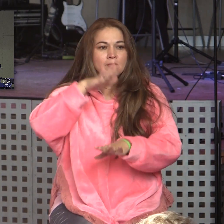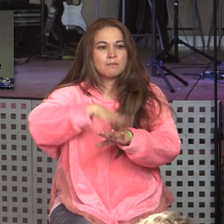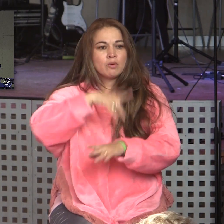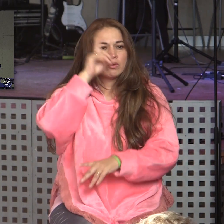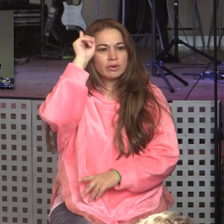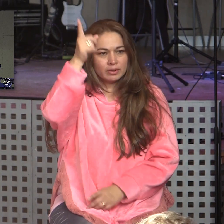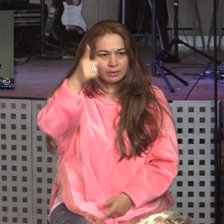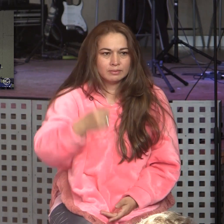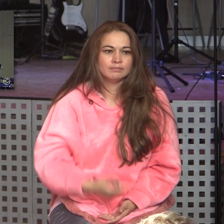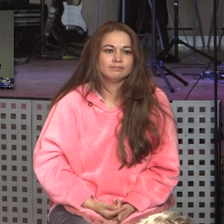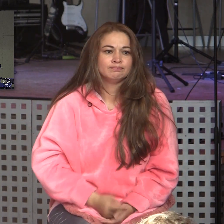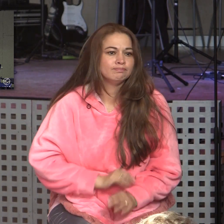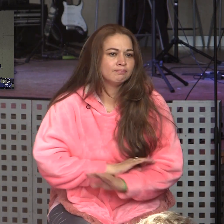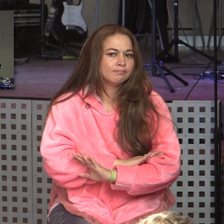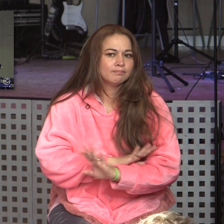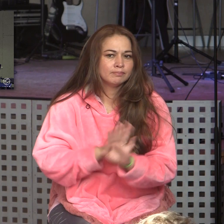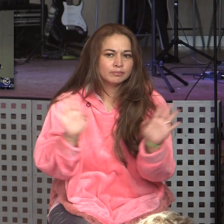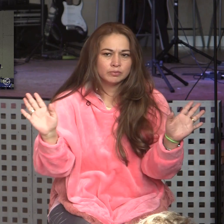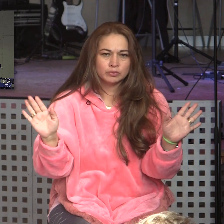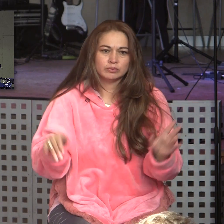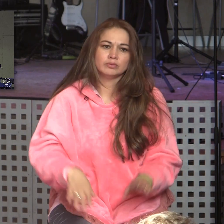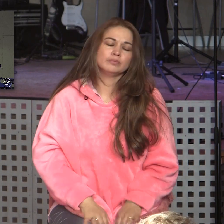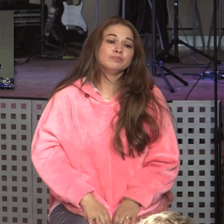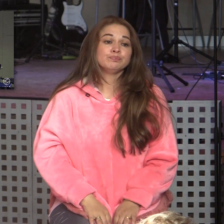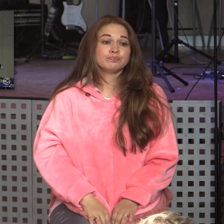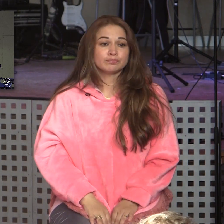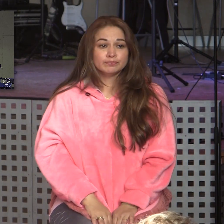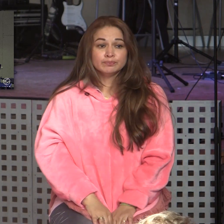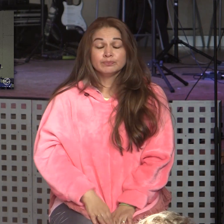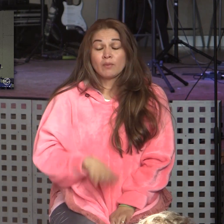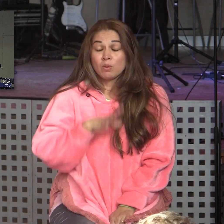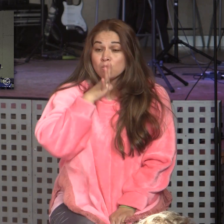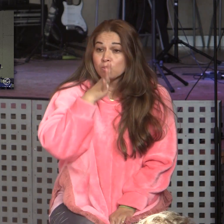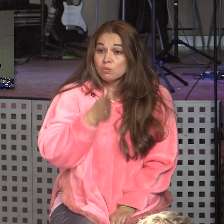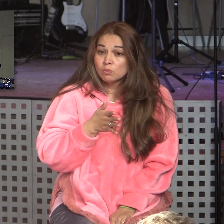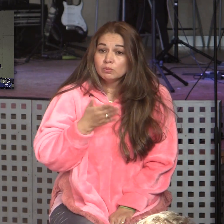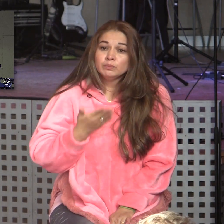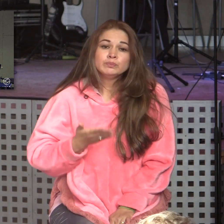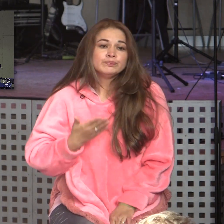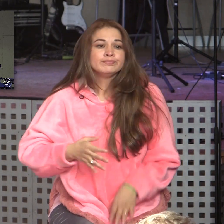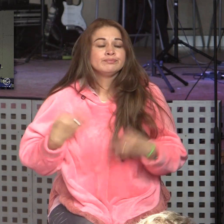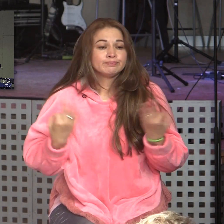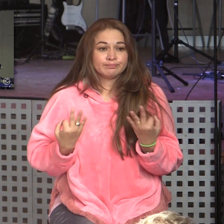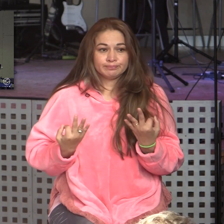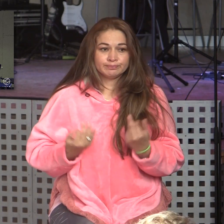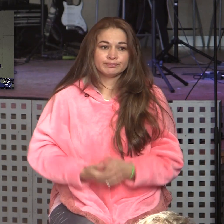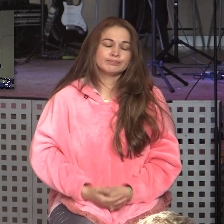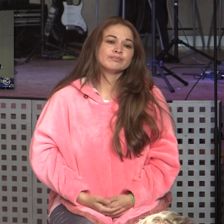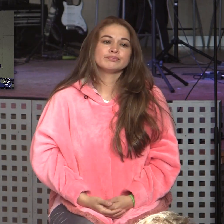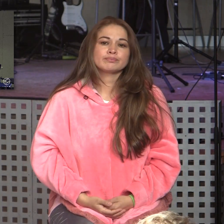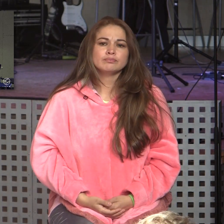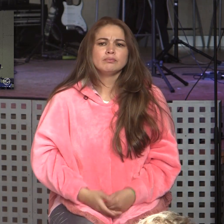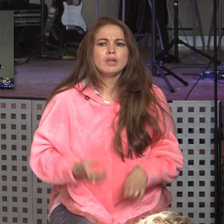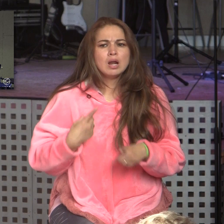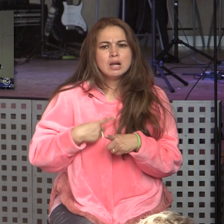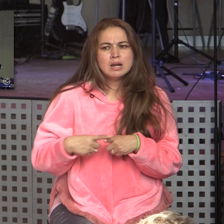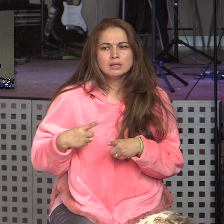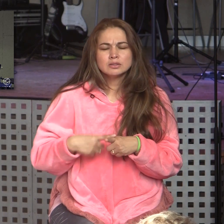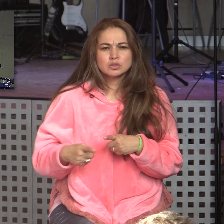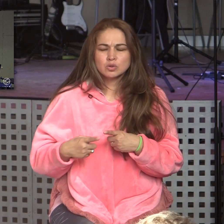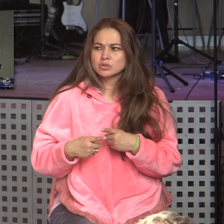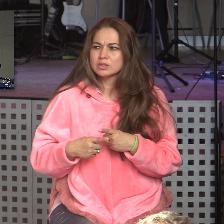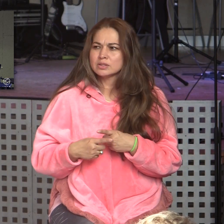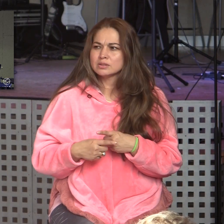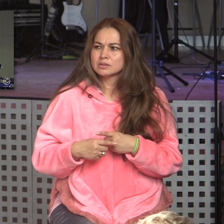Ese texto lo completa todo. Por eso es tan importante que podamos ver no solo la parte visible de lo que Dios